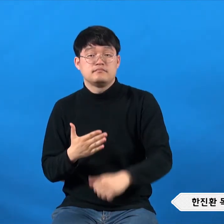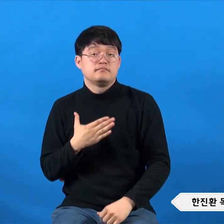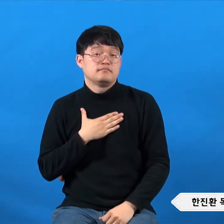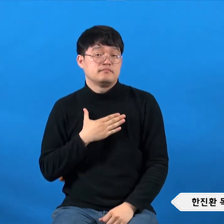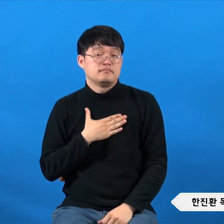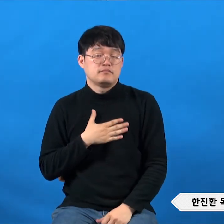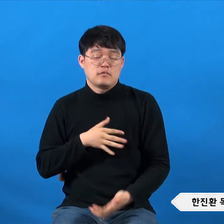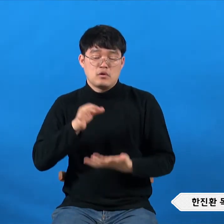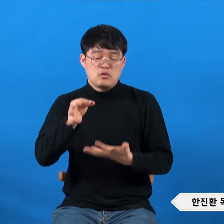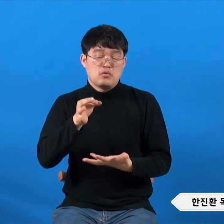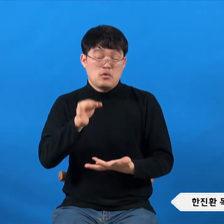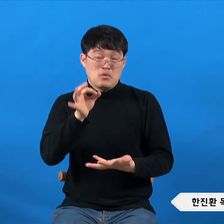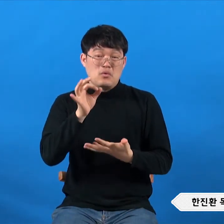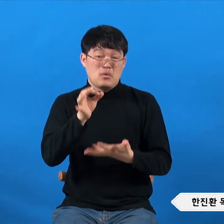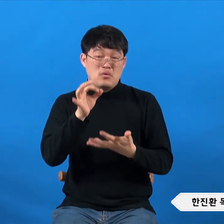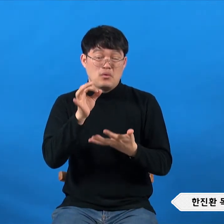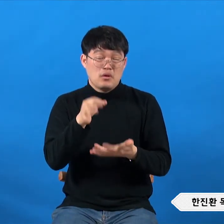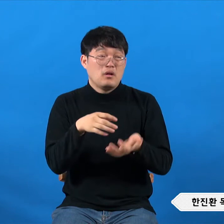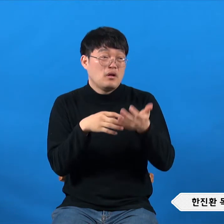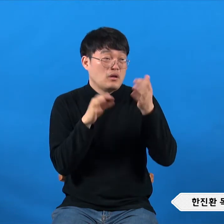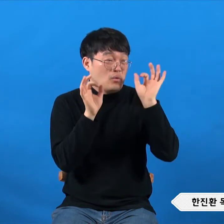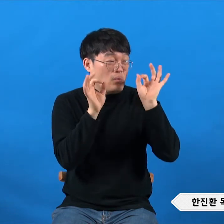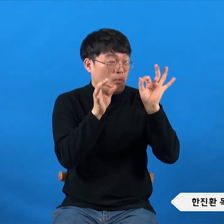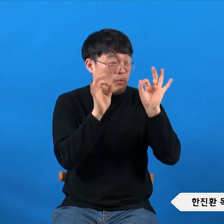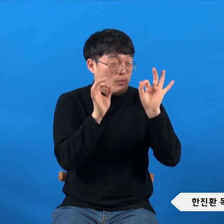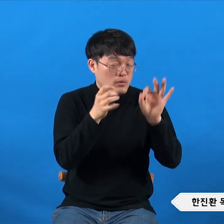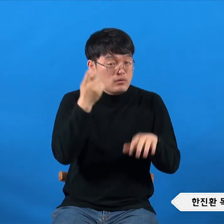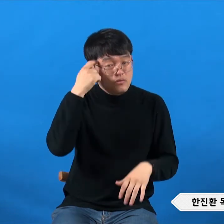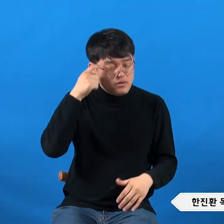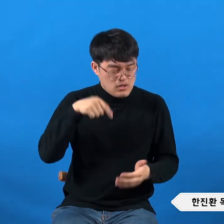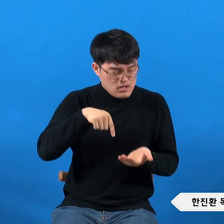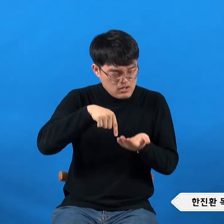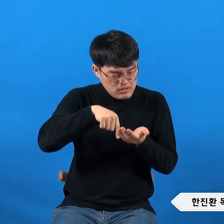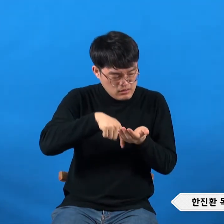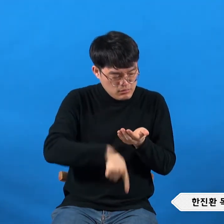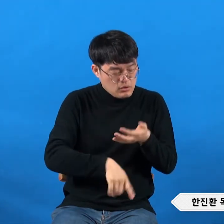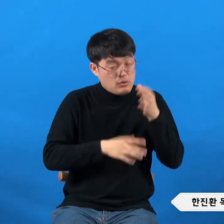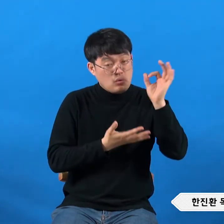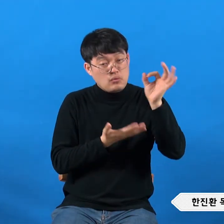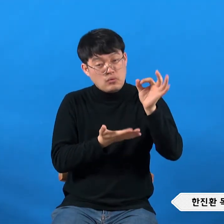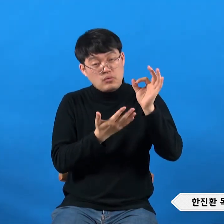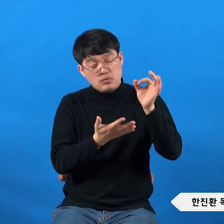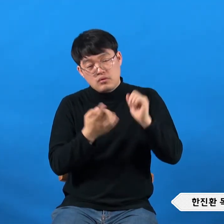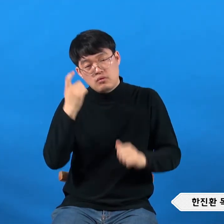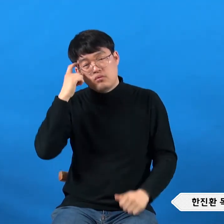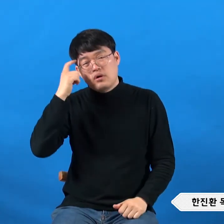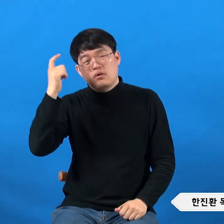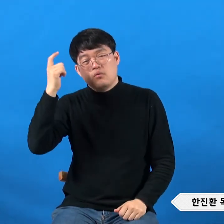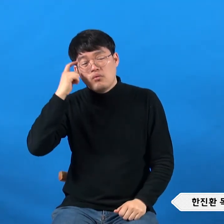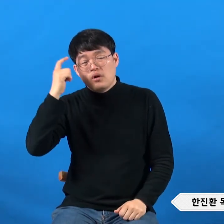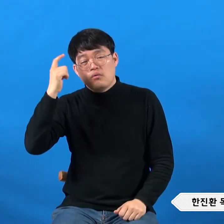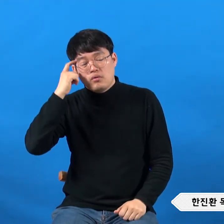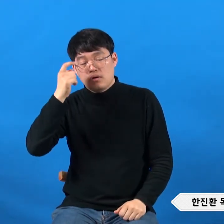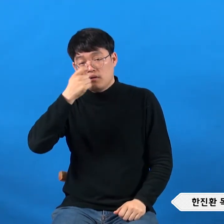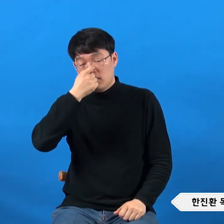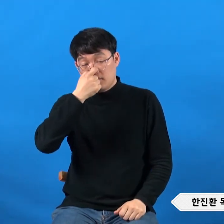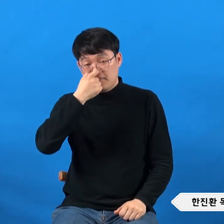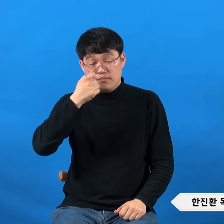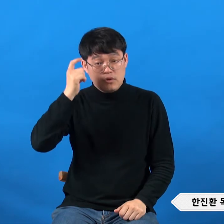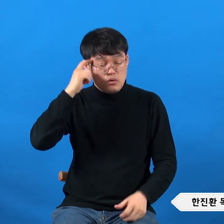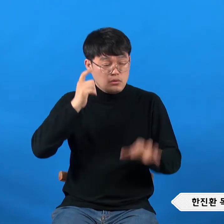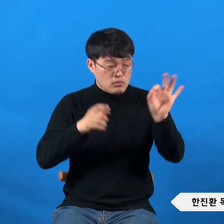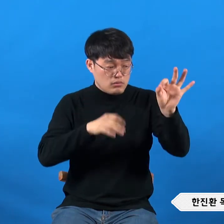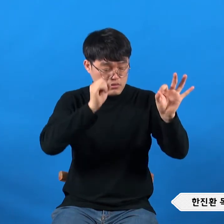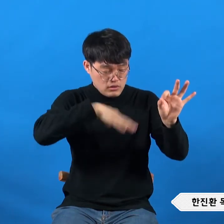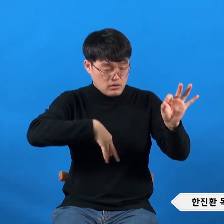그렇게 돈에 집착을 하나? 왜 그렇게 내가 돈 하고 있는가? 왜 그러는가?